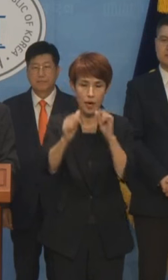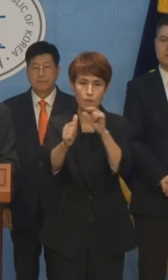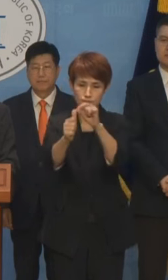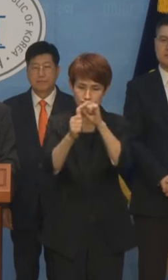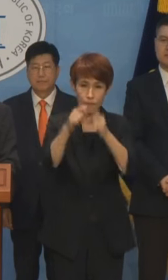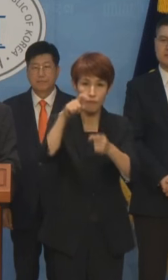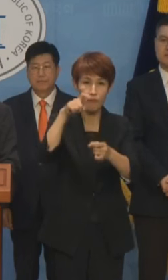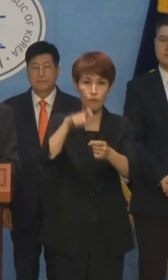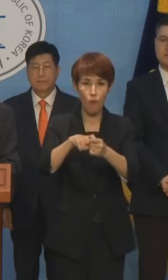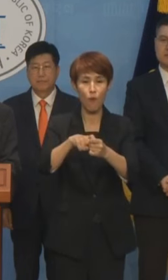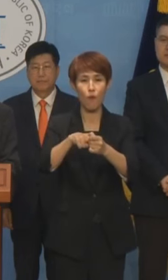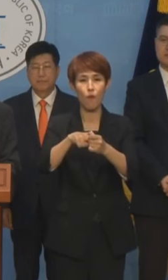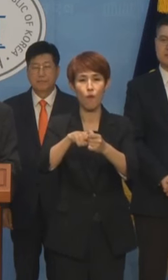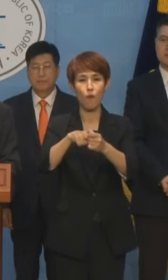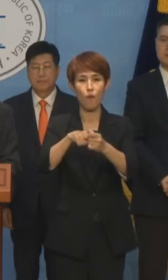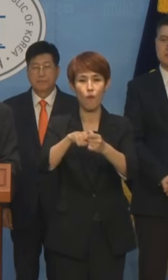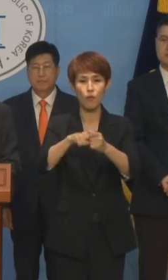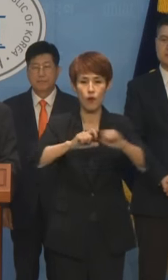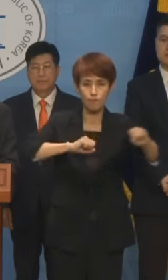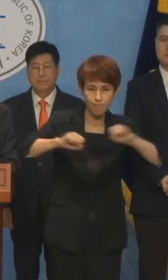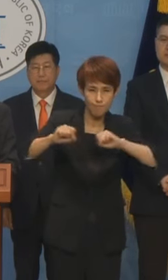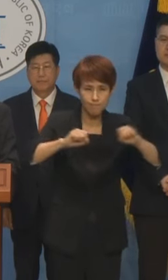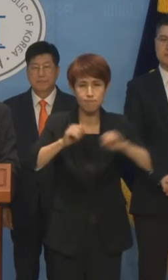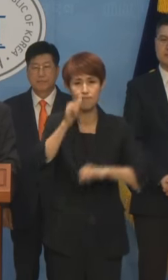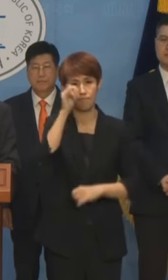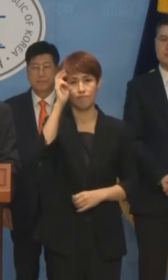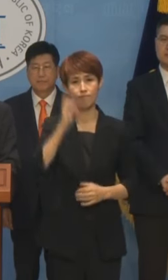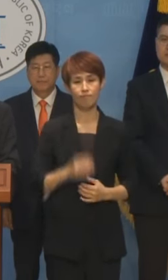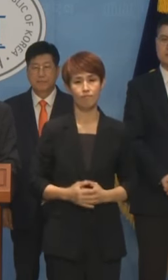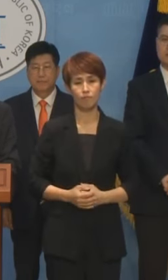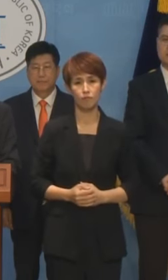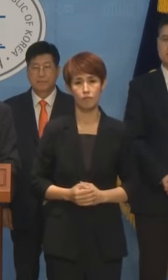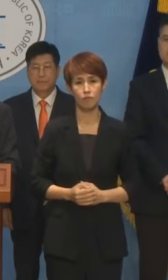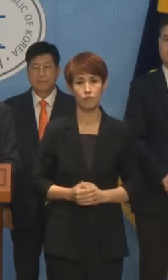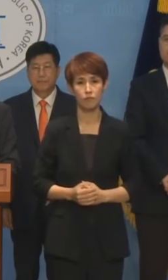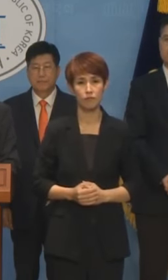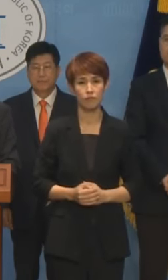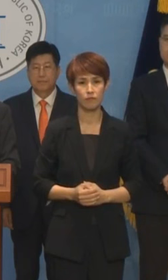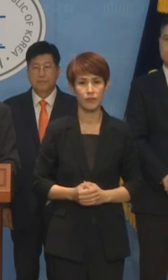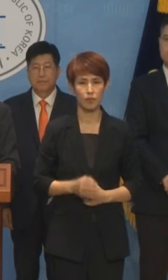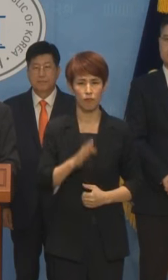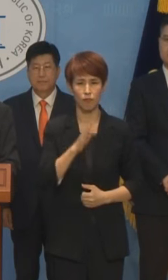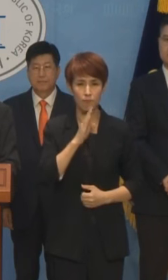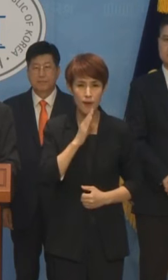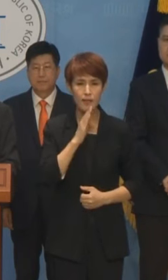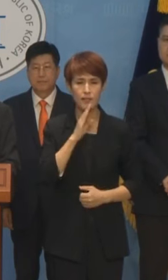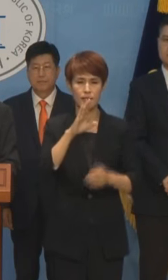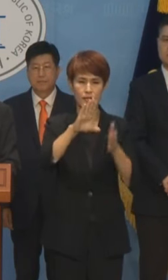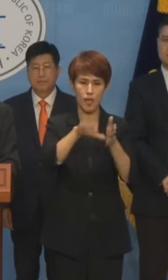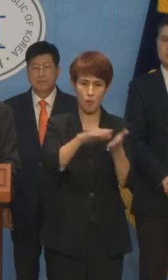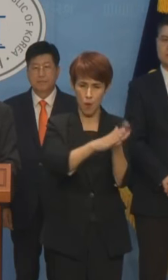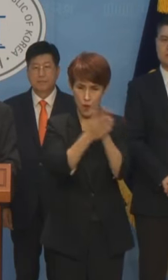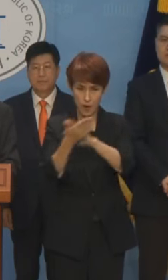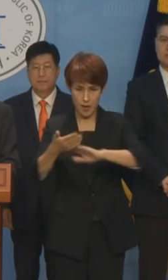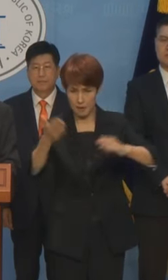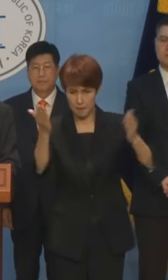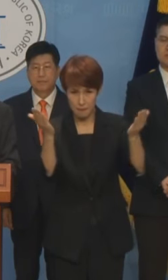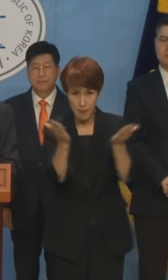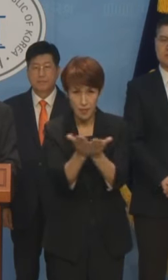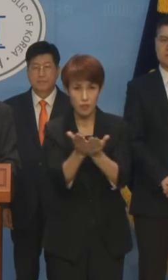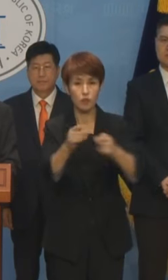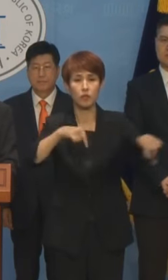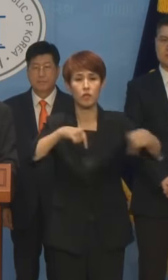위해 또 한 번 나설 것입니다. 그러나 진정 시대의 변화에 맞는